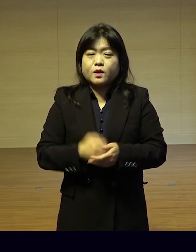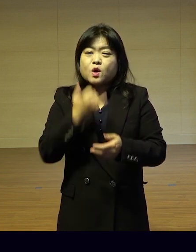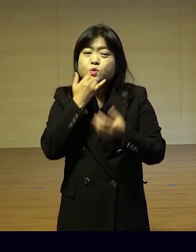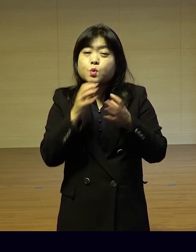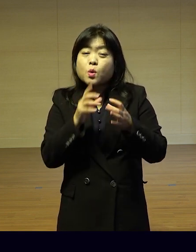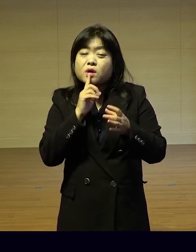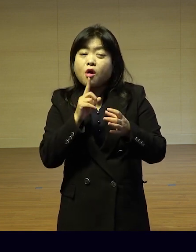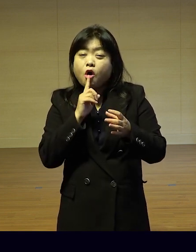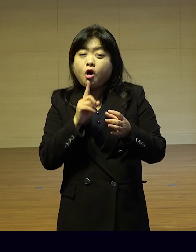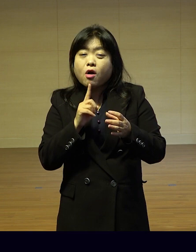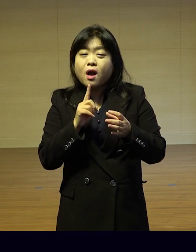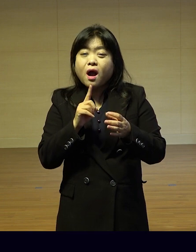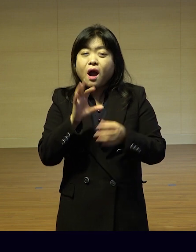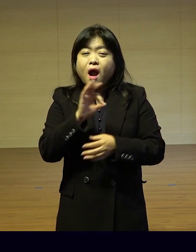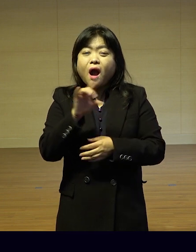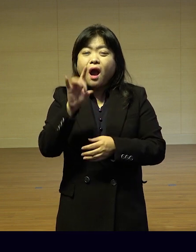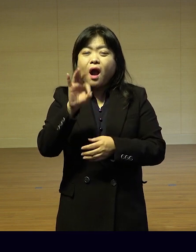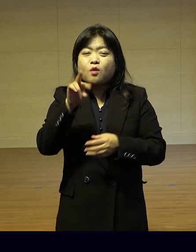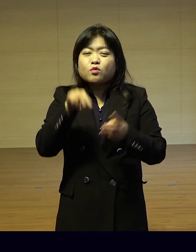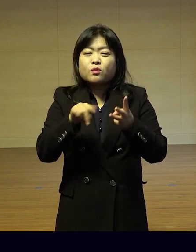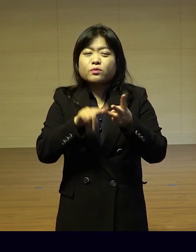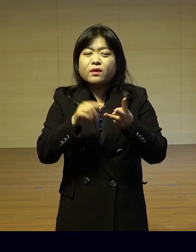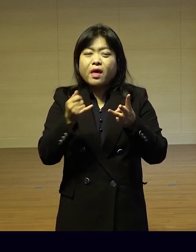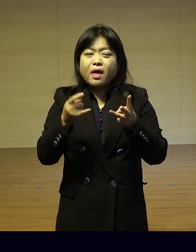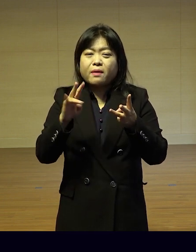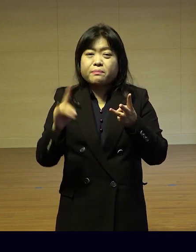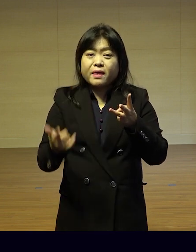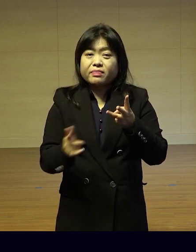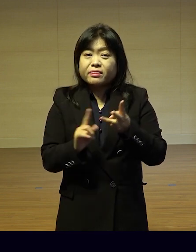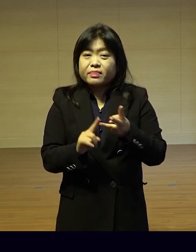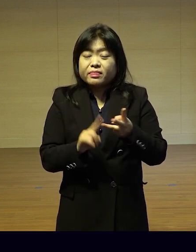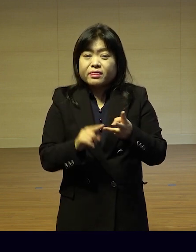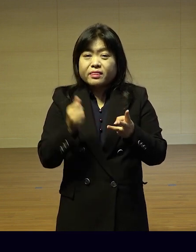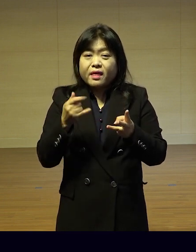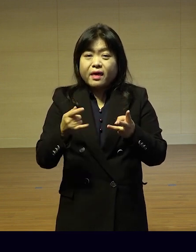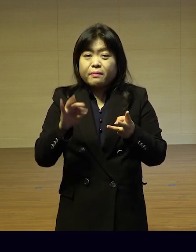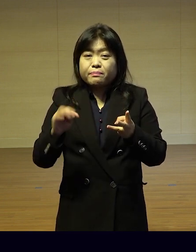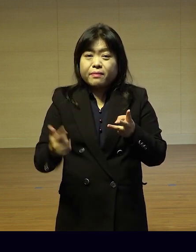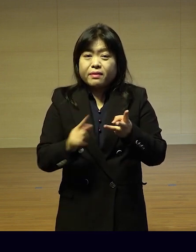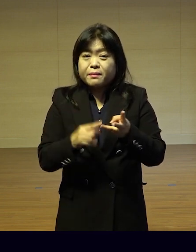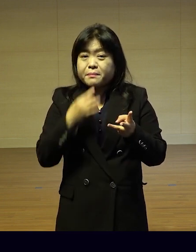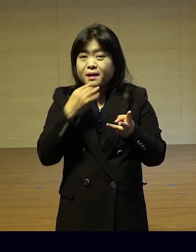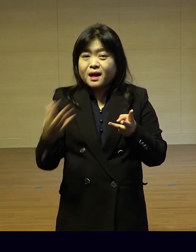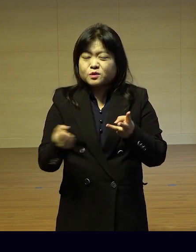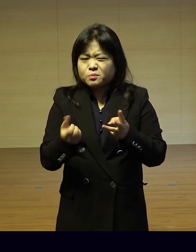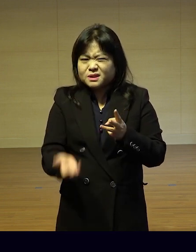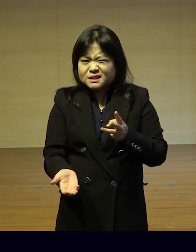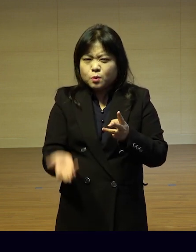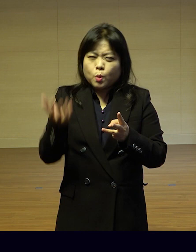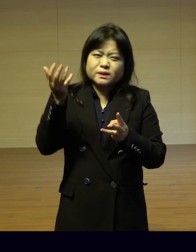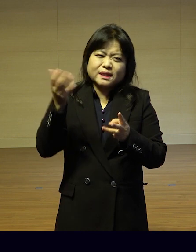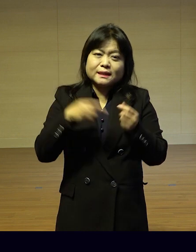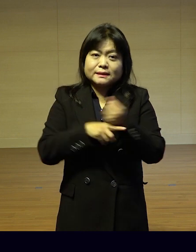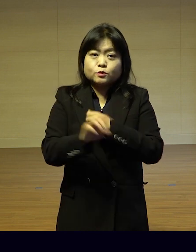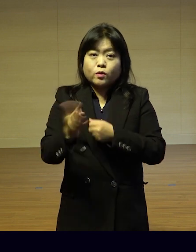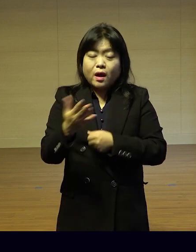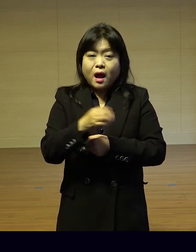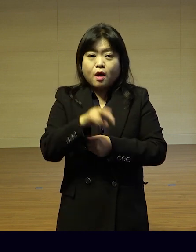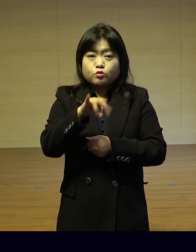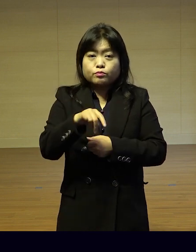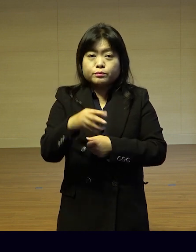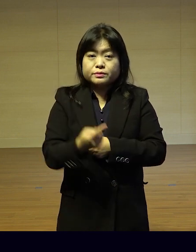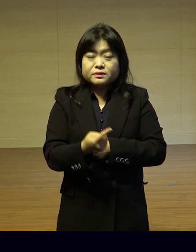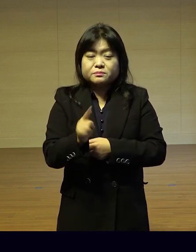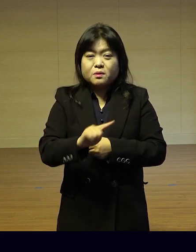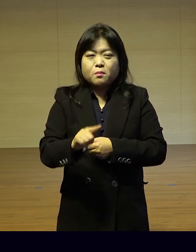독일어 자체가 그 아우페벤의 헤벤만 가지고도 무엇을 들어 올린다 이런 뜻이거든요. 근데 아우피라고 하는